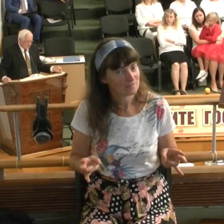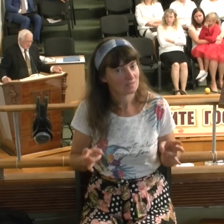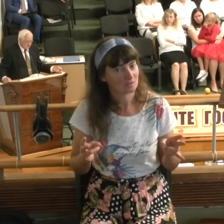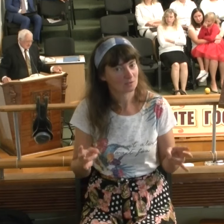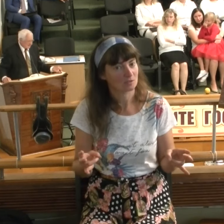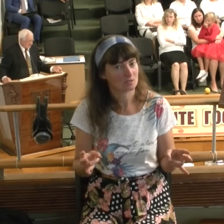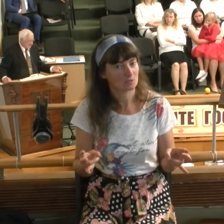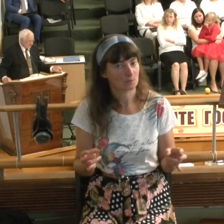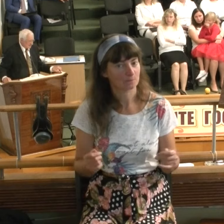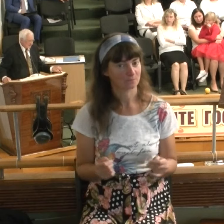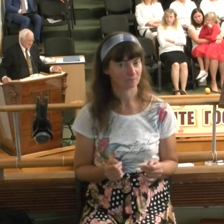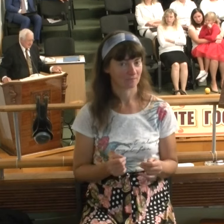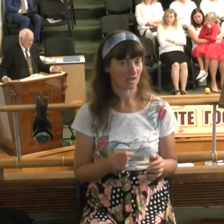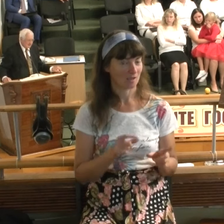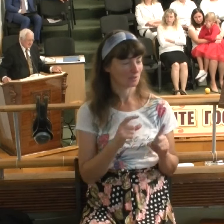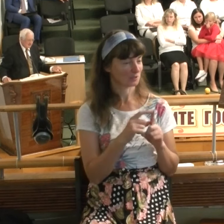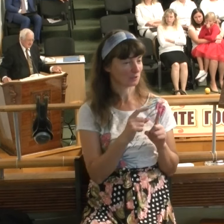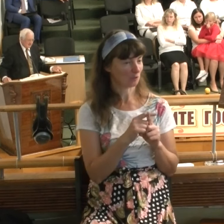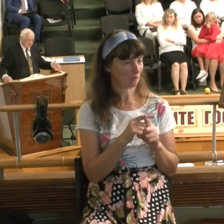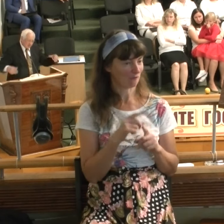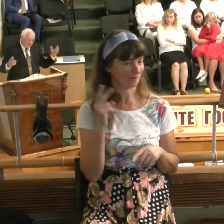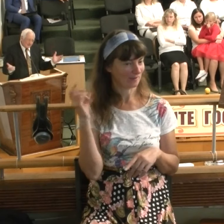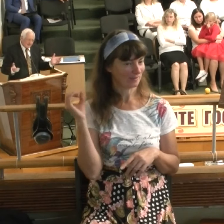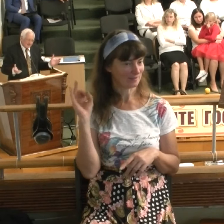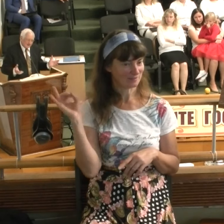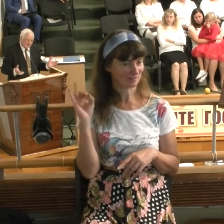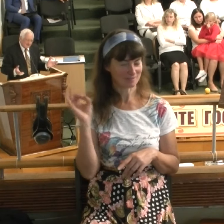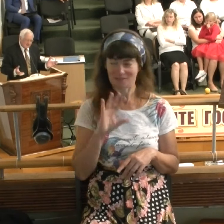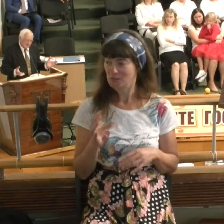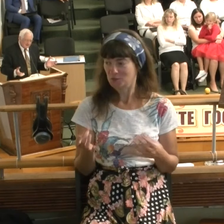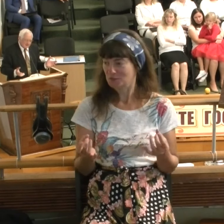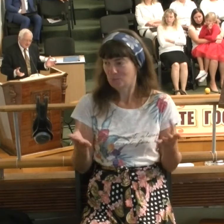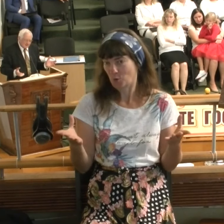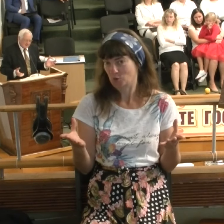нежностью. Интересное слово, да? Не просто так,